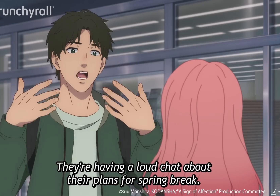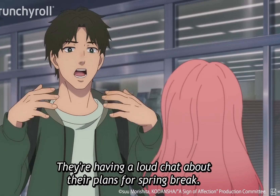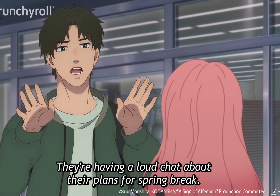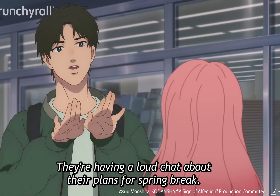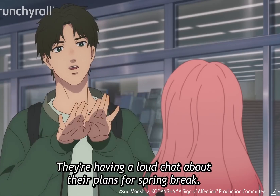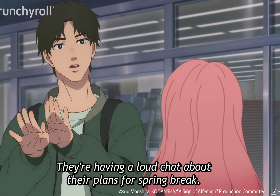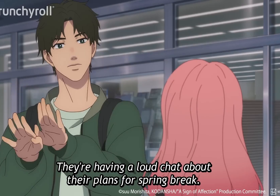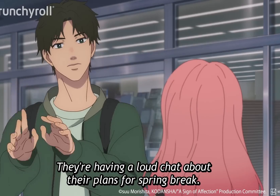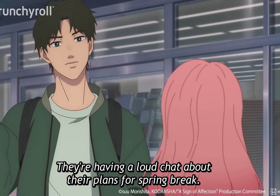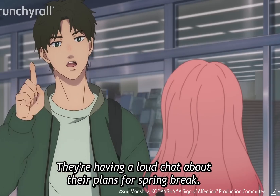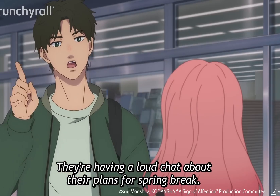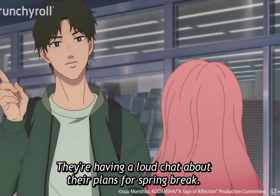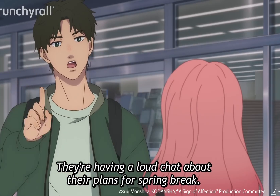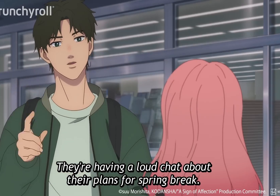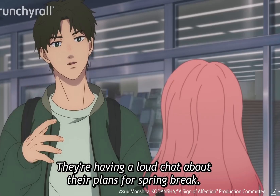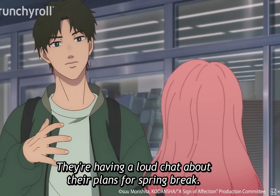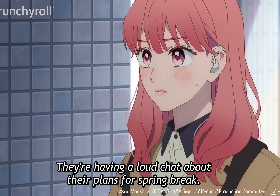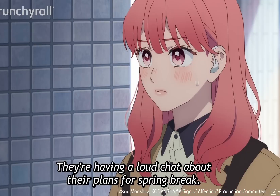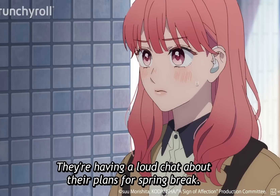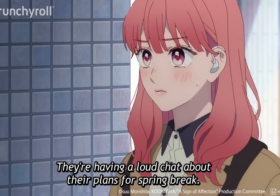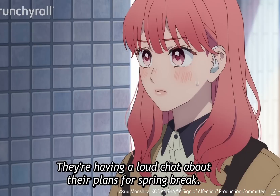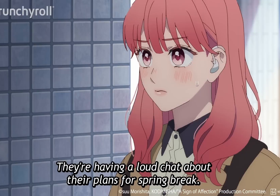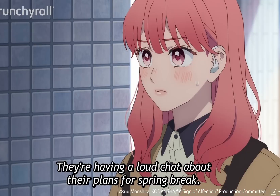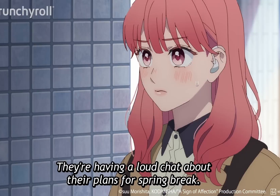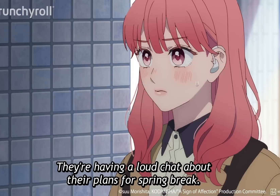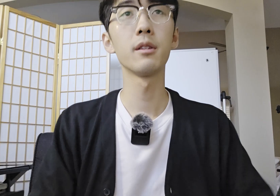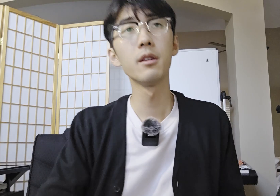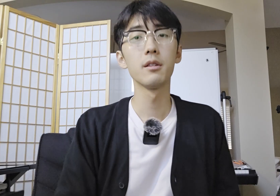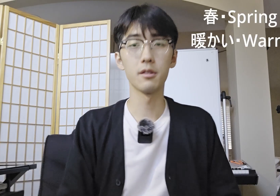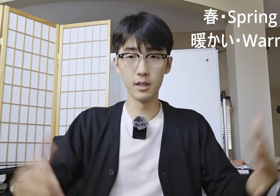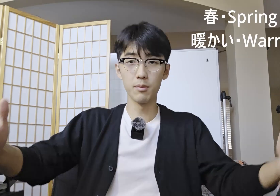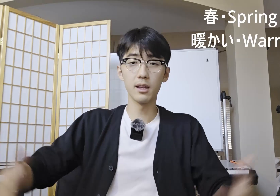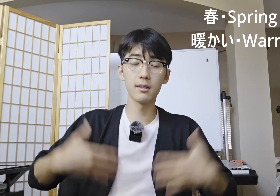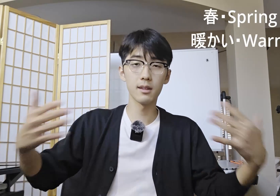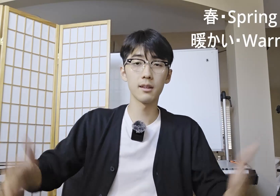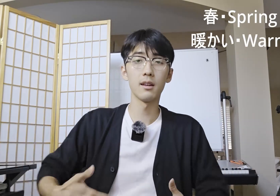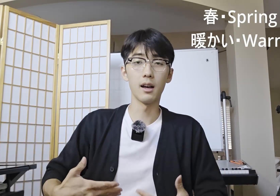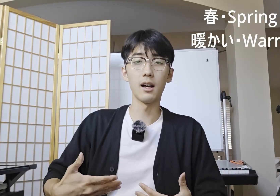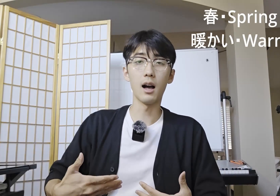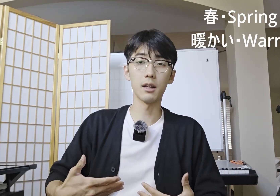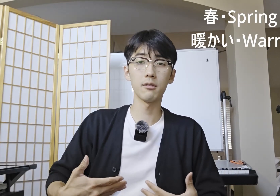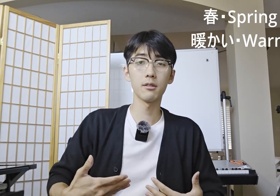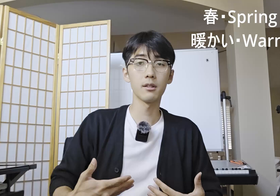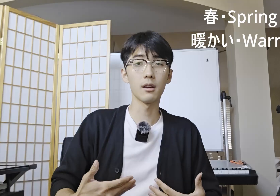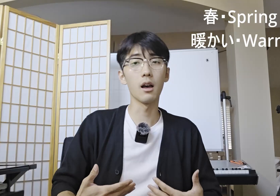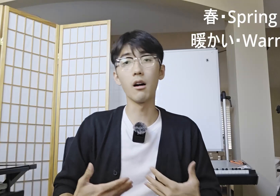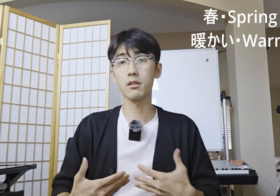春休みどうすんのってでけえ声で話してる。 So this means haru, also